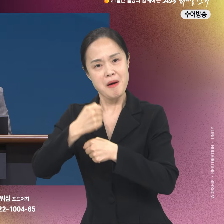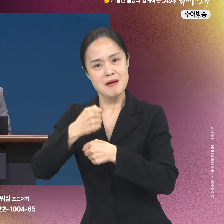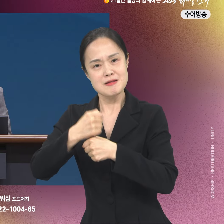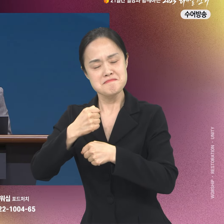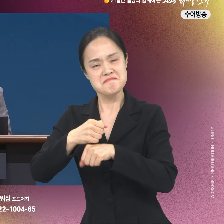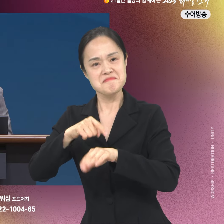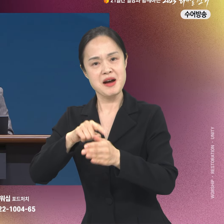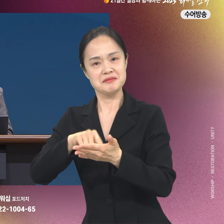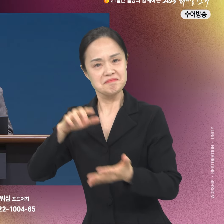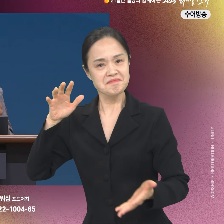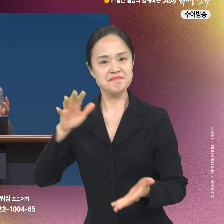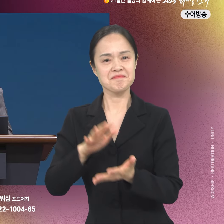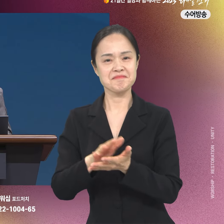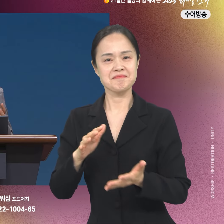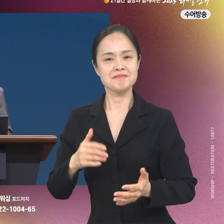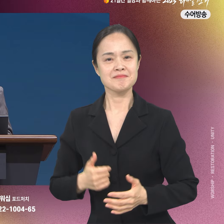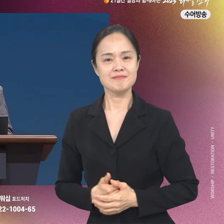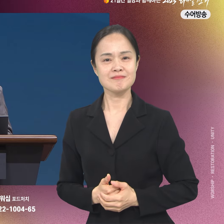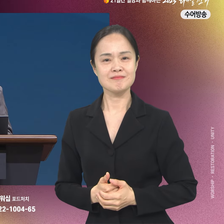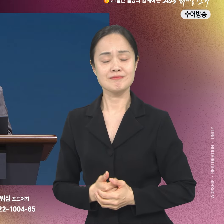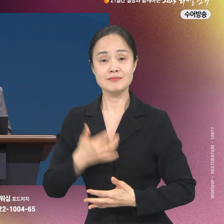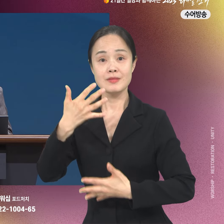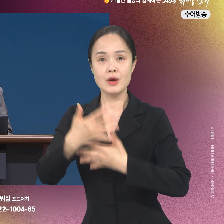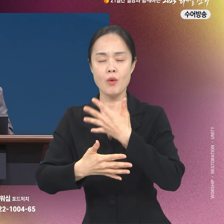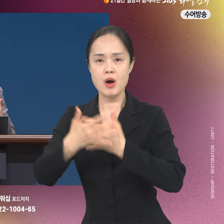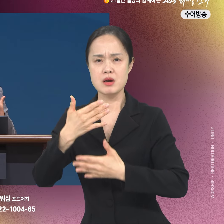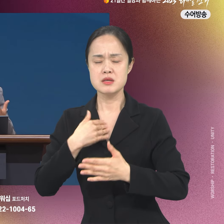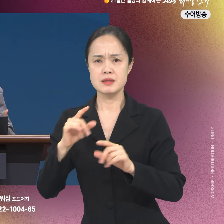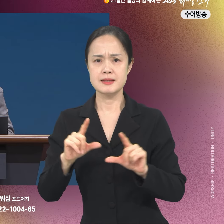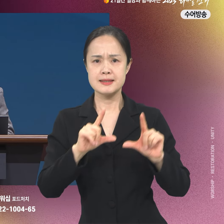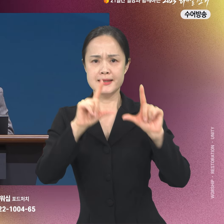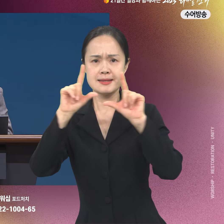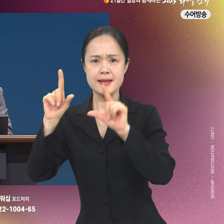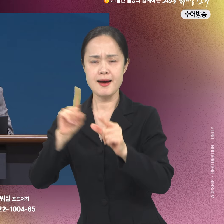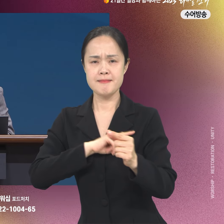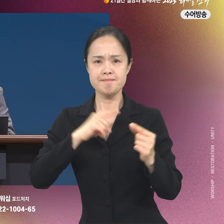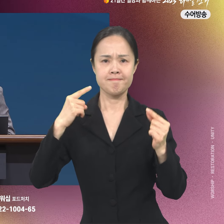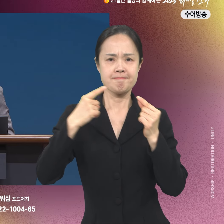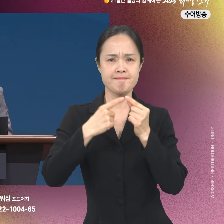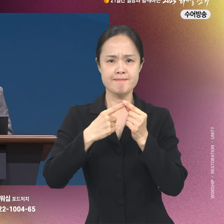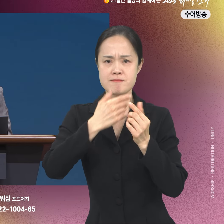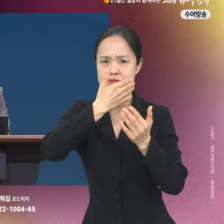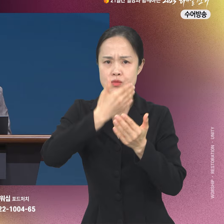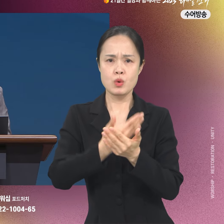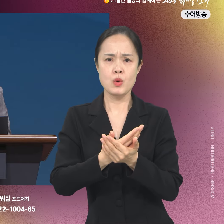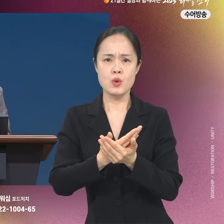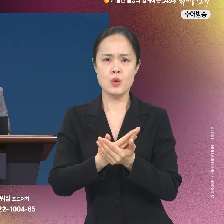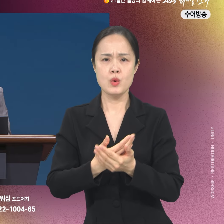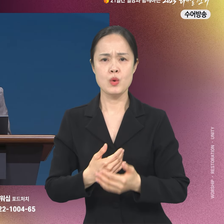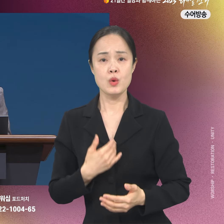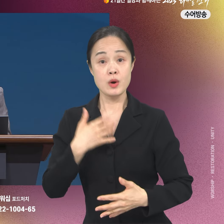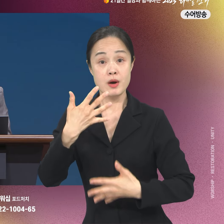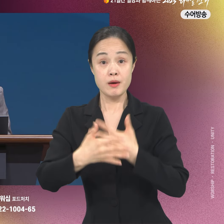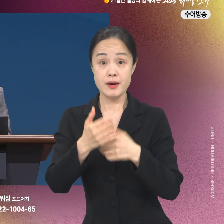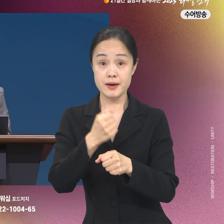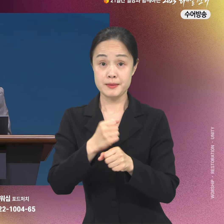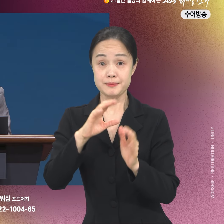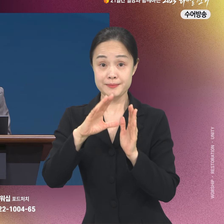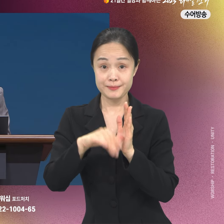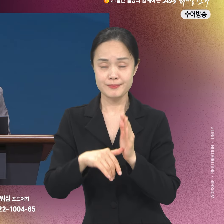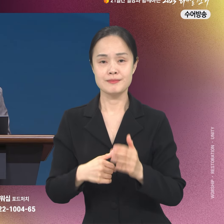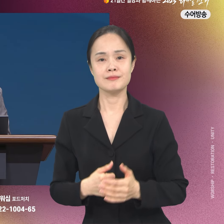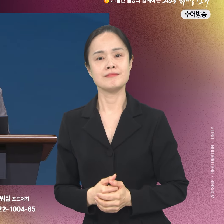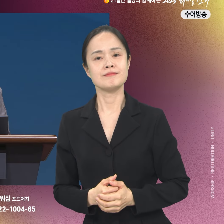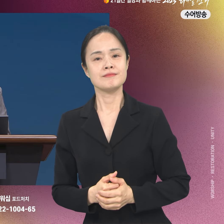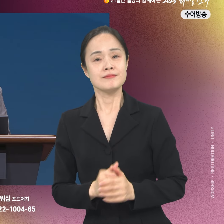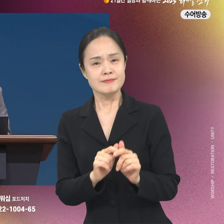영화가 저한테는 너무나 중요한 거였어요. 그래서 영화 작품을 제가 스텝으로 참여했지만 모든 작품에 큰